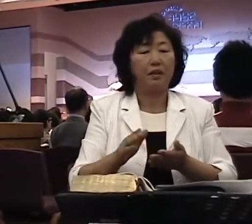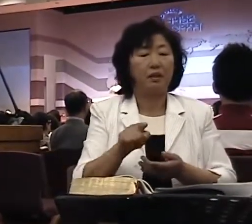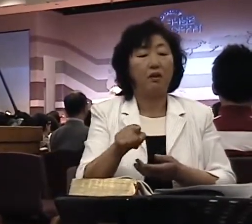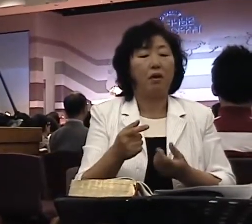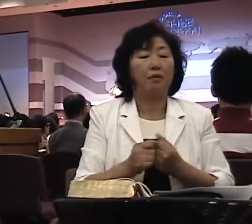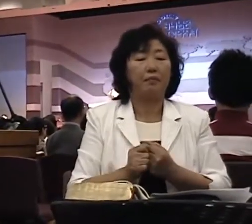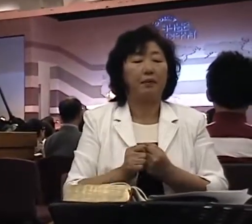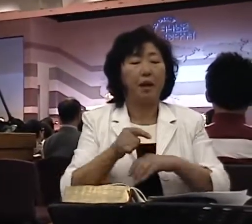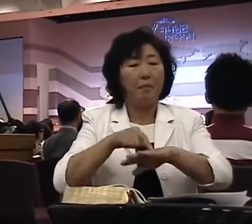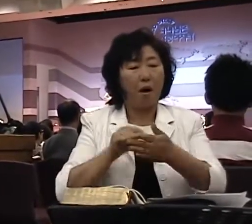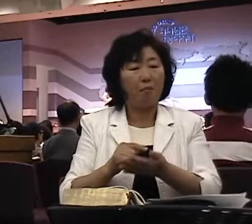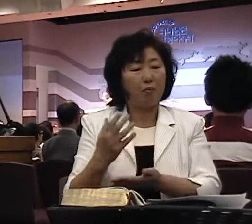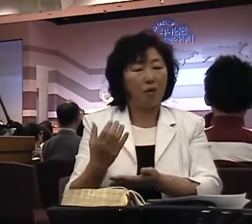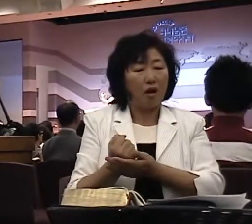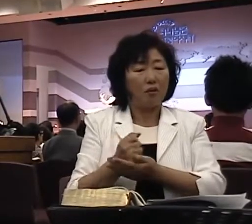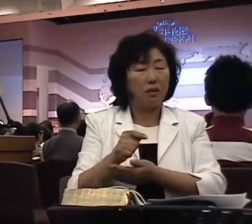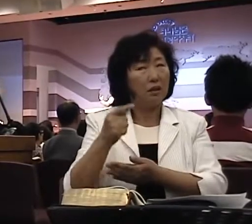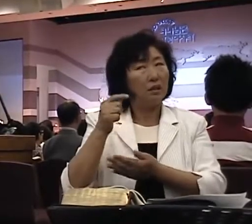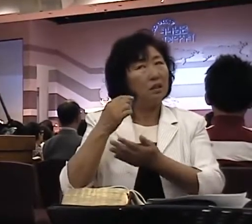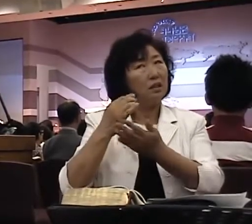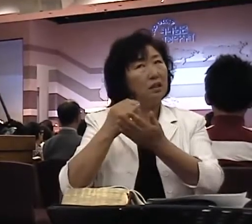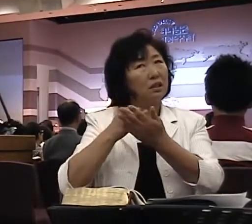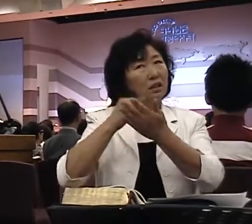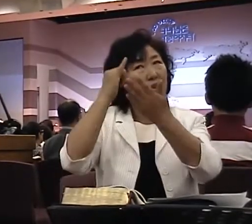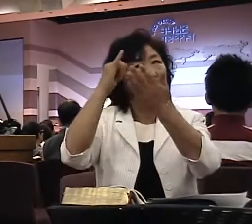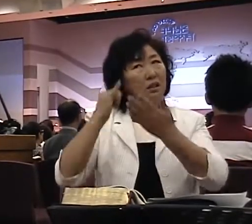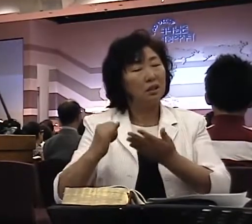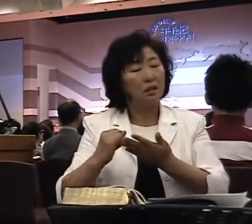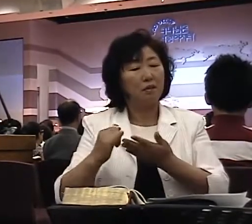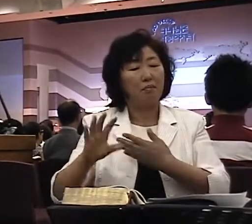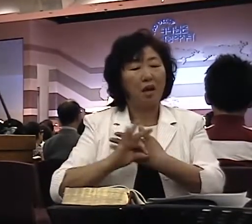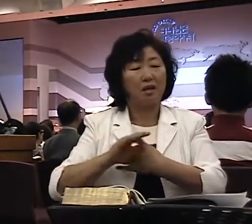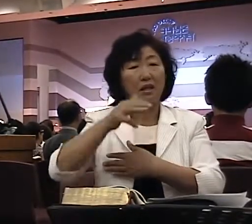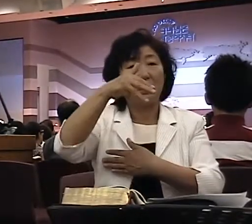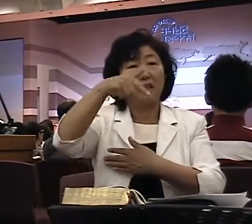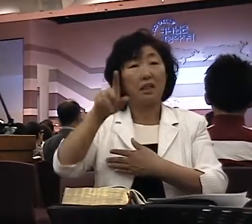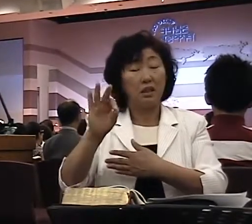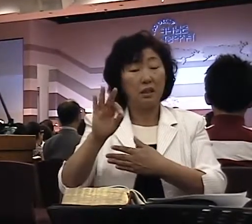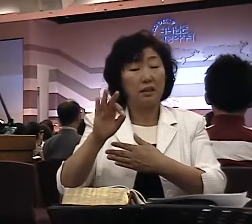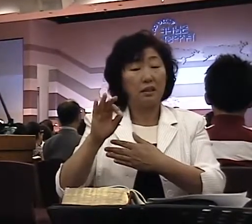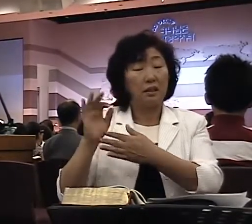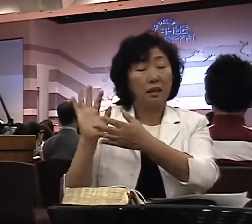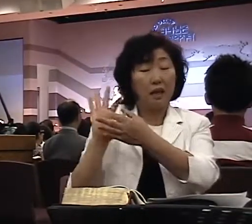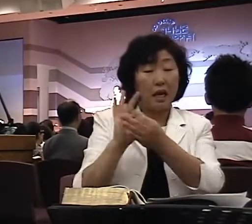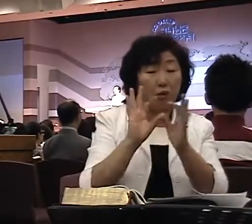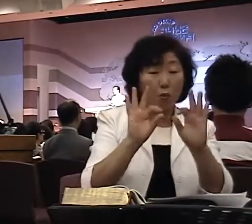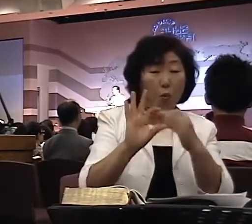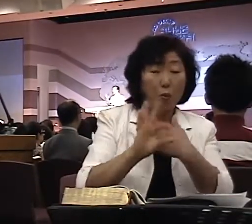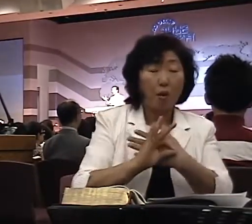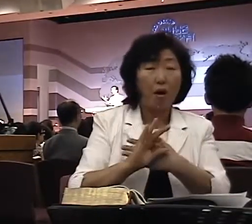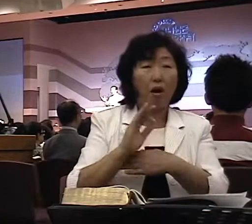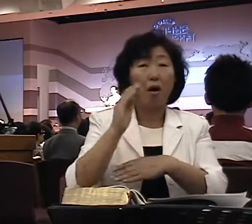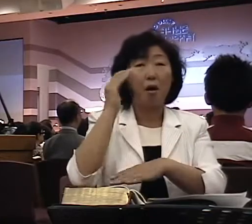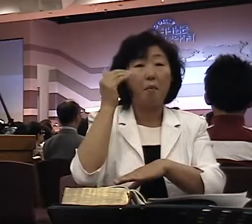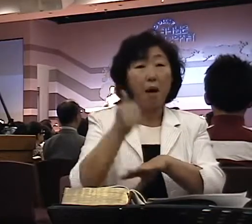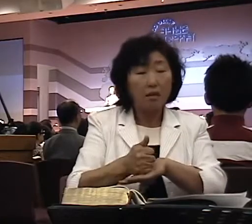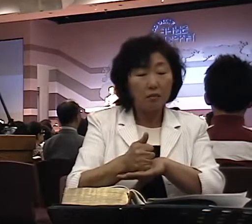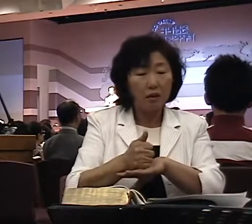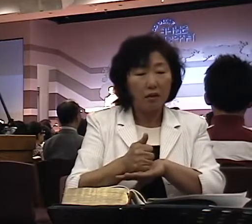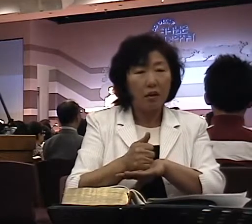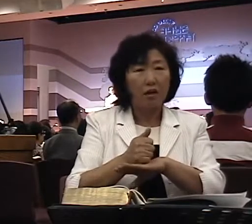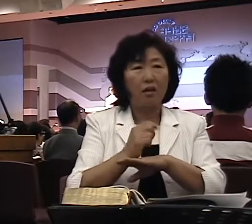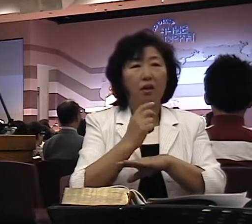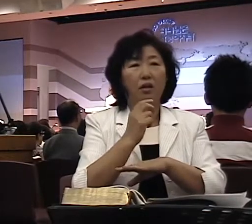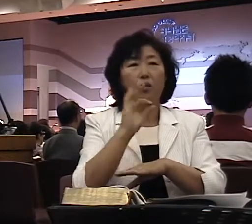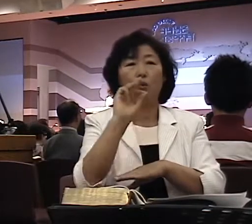그러한 그 마음을 가지고 그러한 그림을 그리며 창세기서를 쭉 보면 창세기의 마무리가 요셉을 통해 그